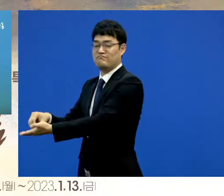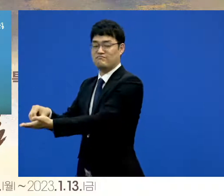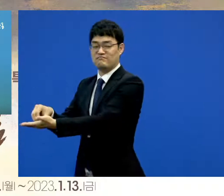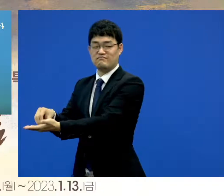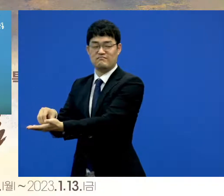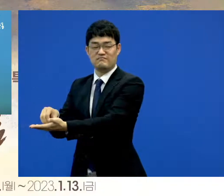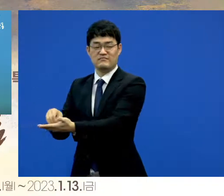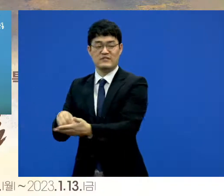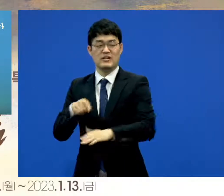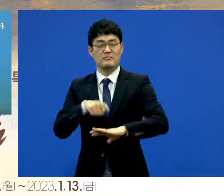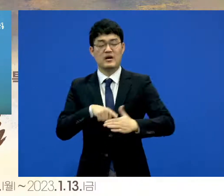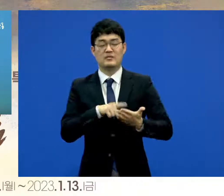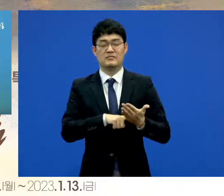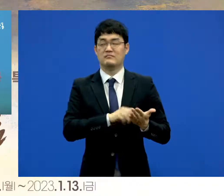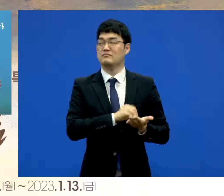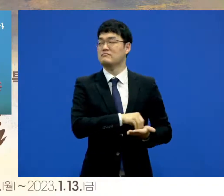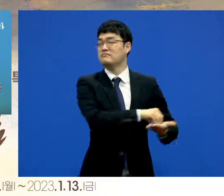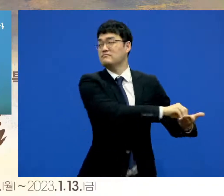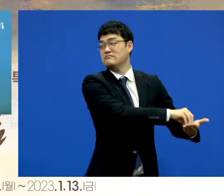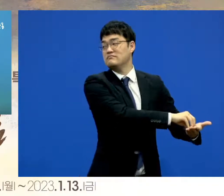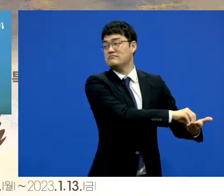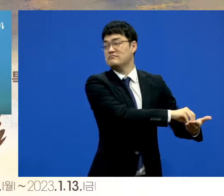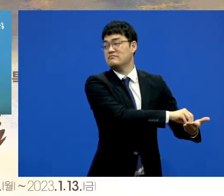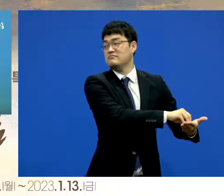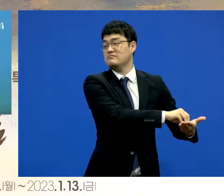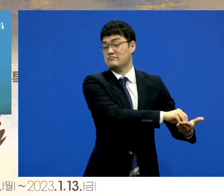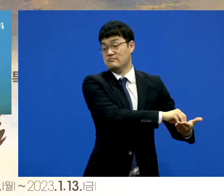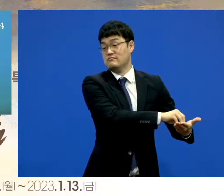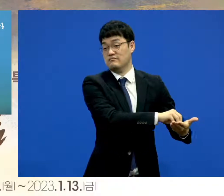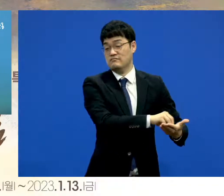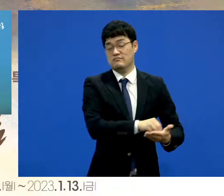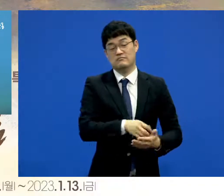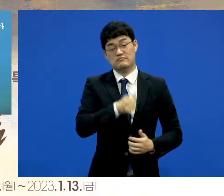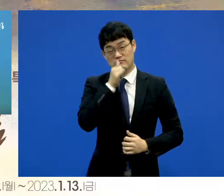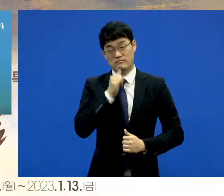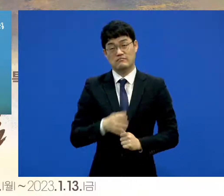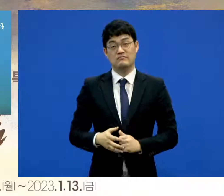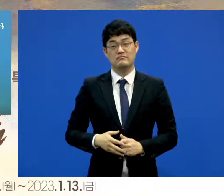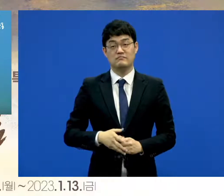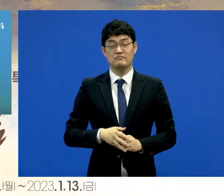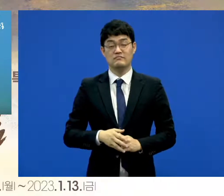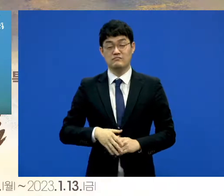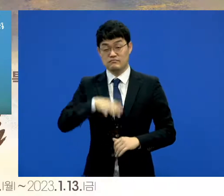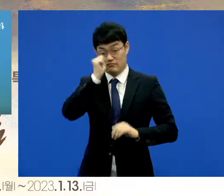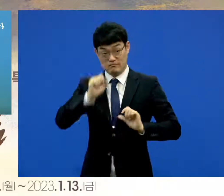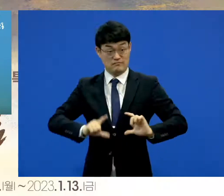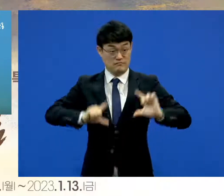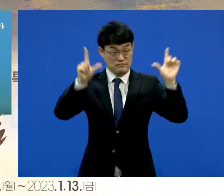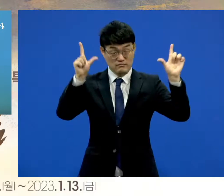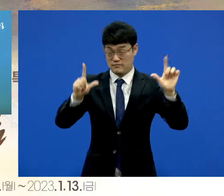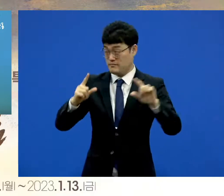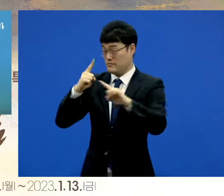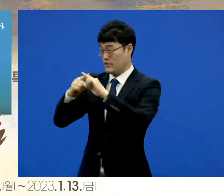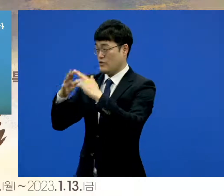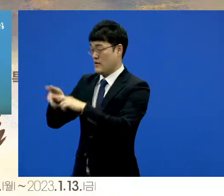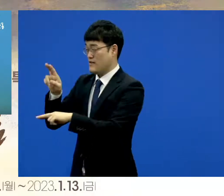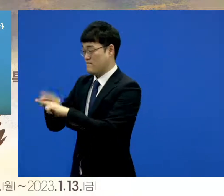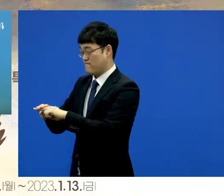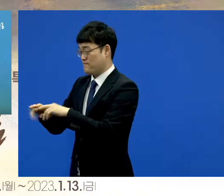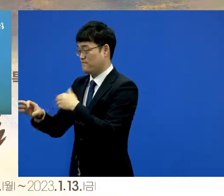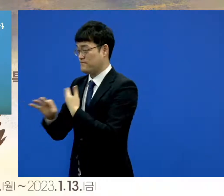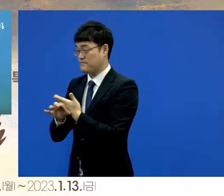몸만 주일날 예배당에 와요. 마음은 세상에 있는 거예요. 그래서 날씨가 좋은 날 예배당에 앉아있으면 오늘